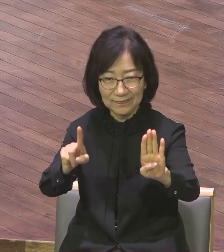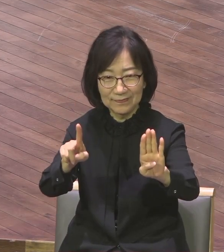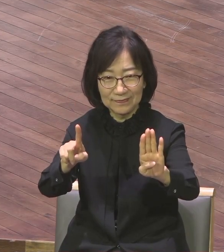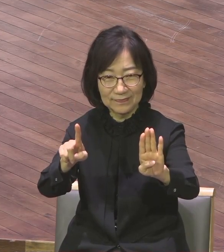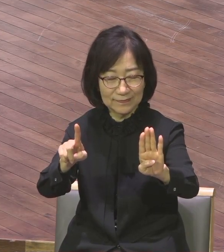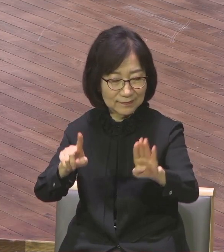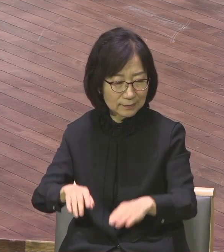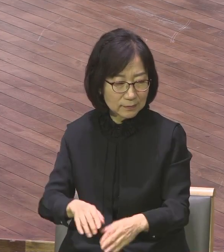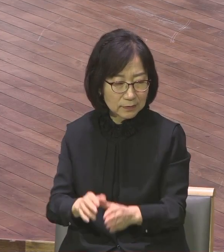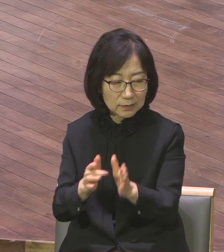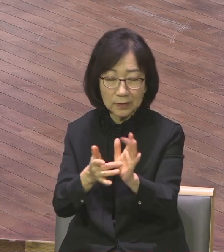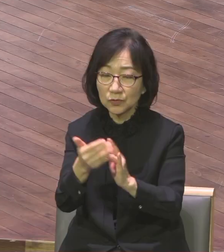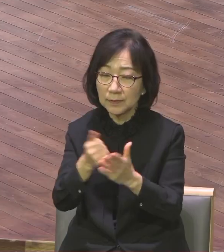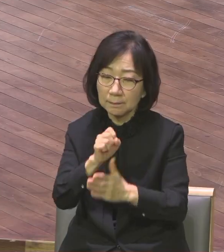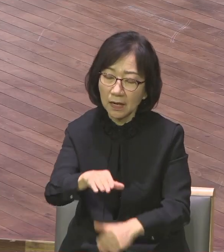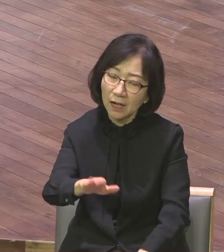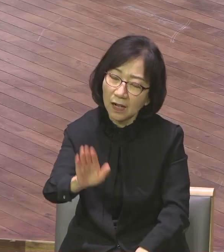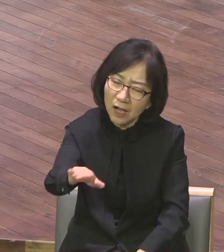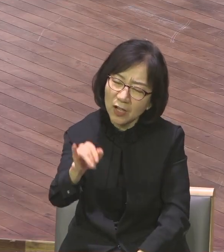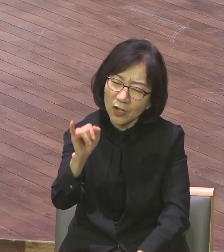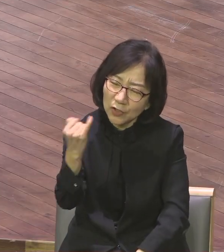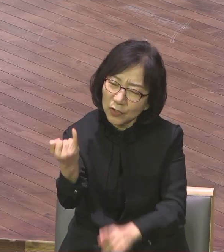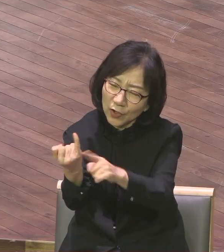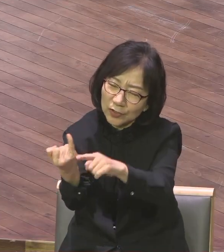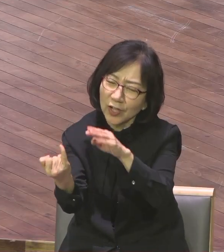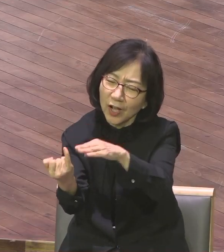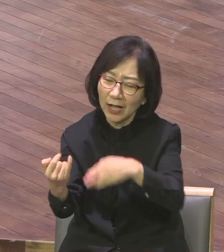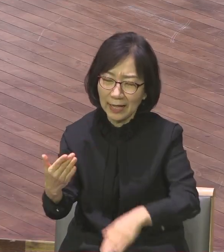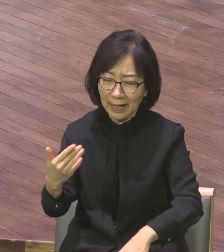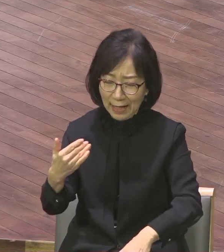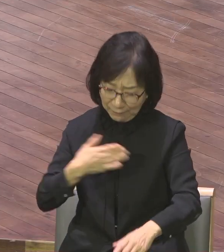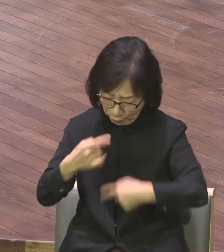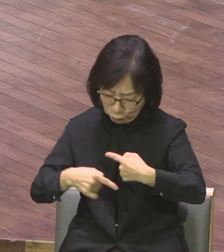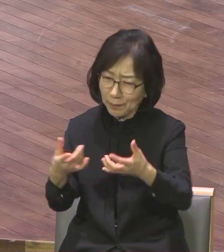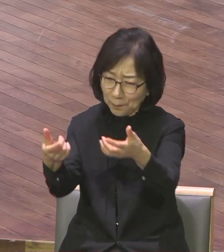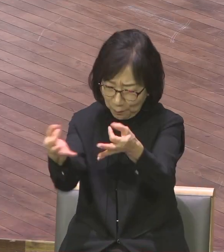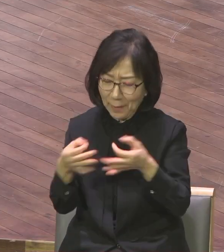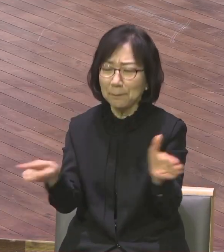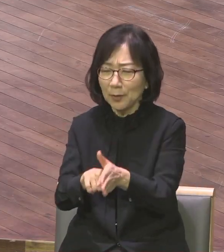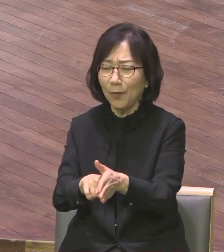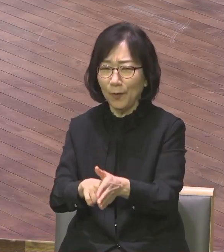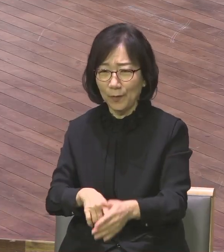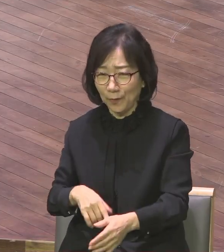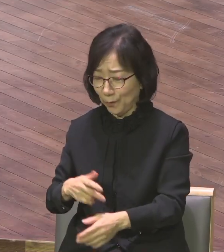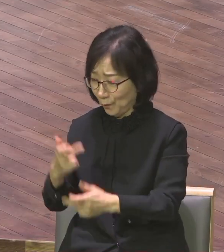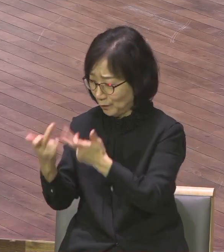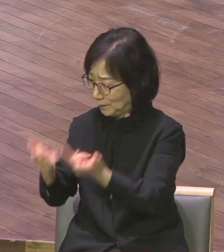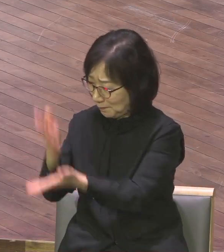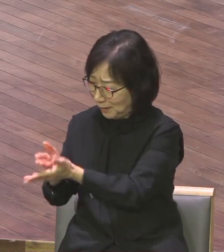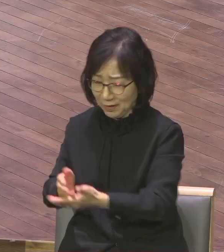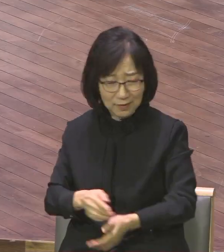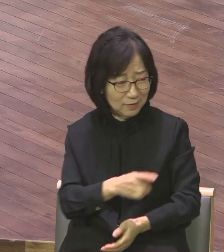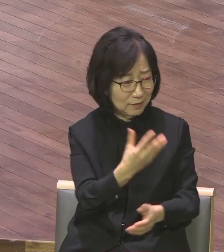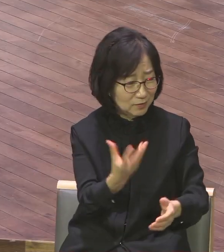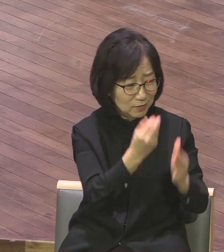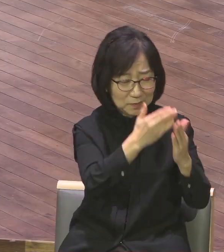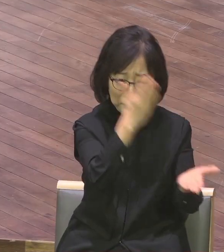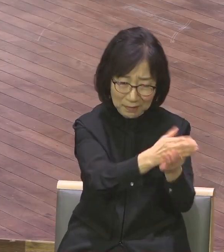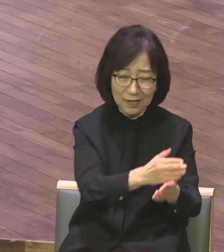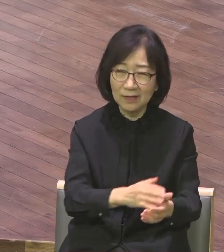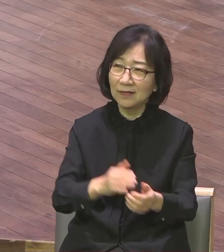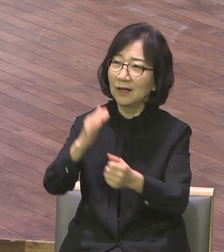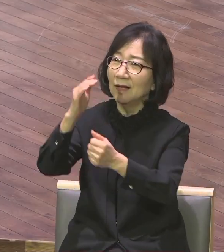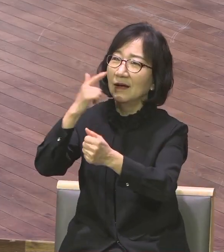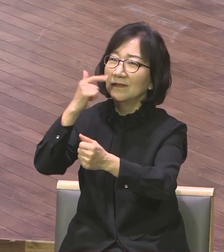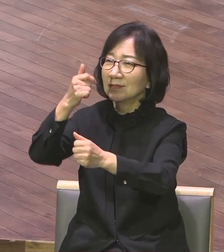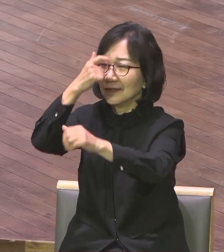예수께서 이르시되 여자여 내 말을 믿으라. 이 산에서도 말고 예루살렘에서도 말고 너희가 아버지께 예배할 때가 이르리라.